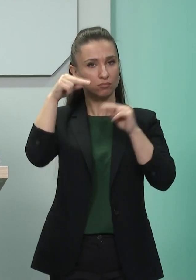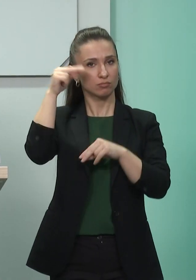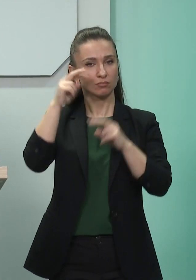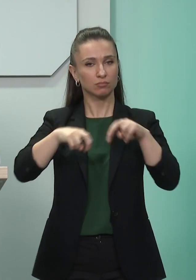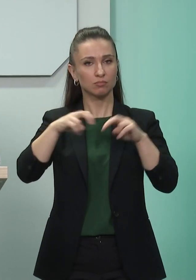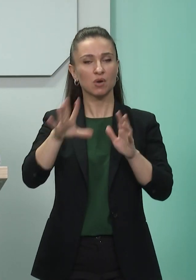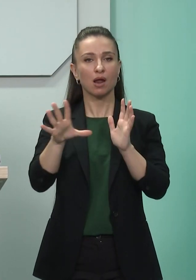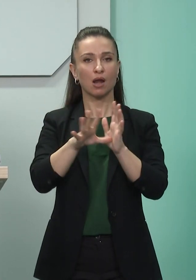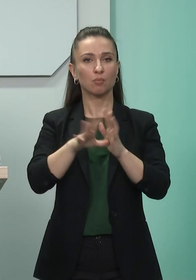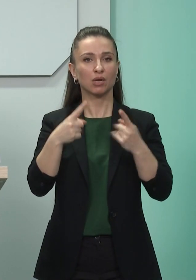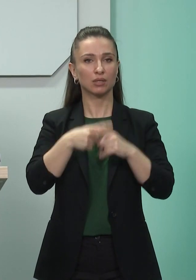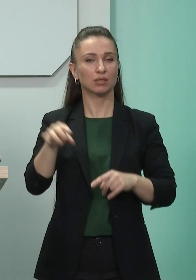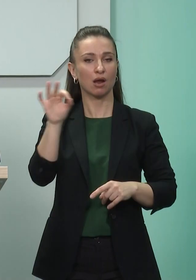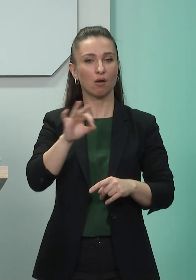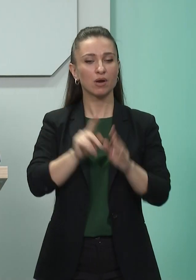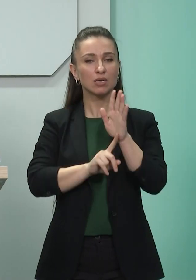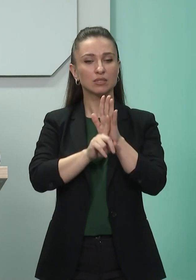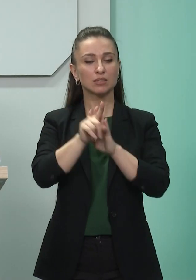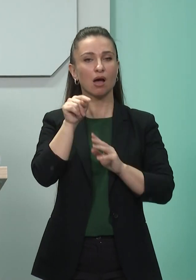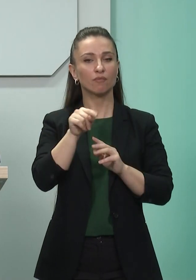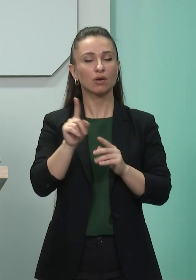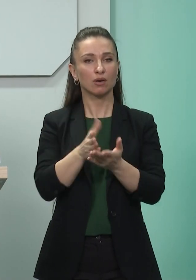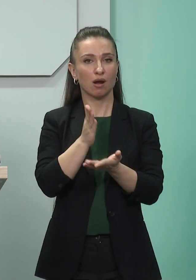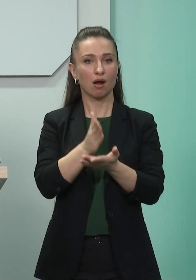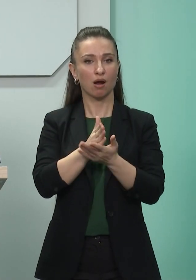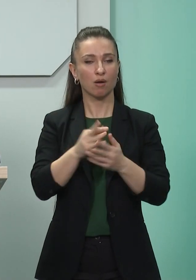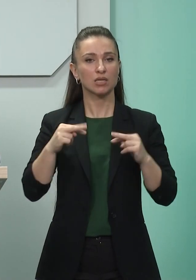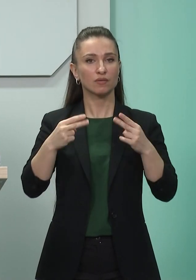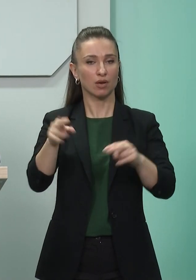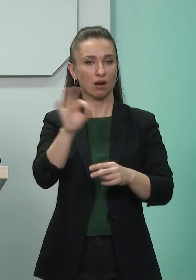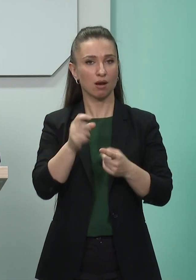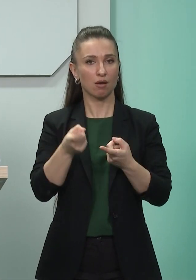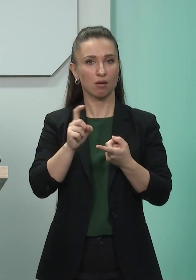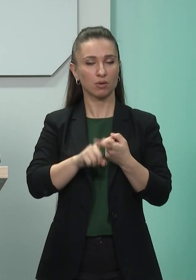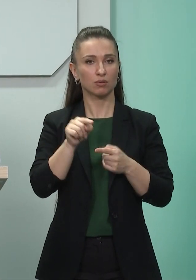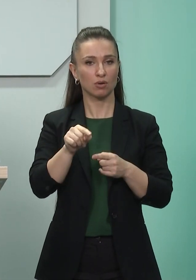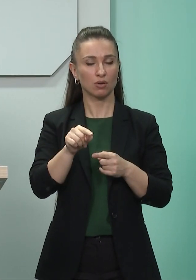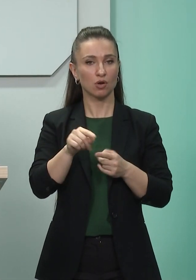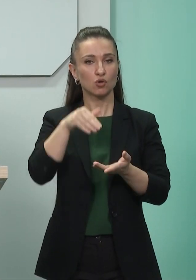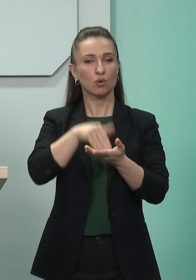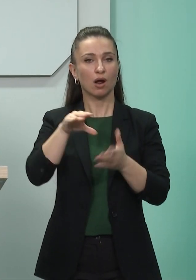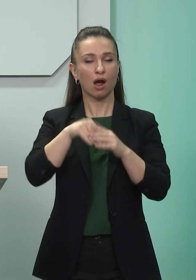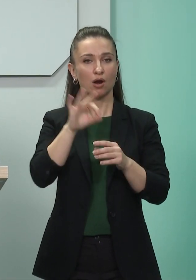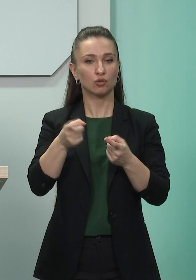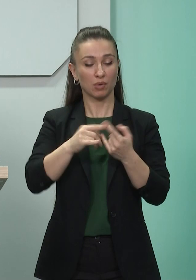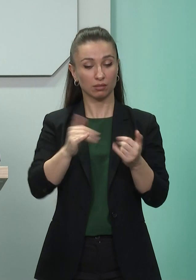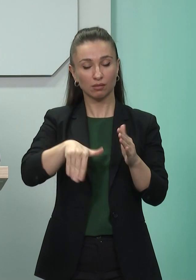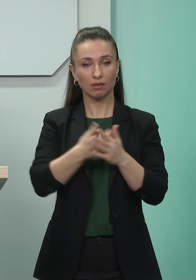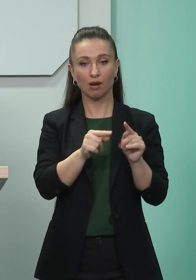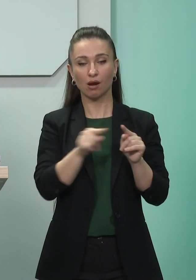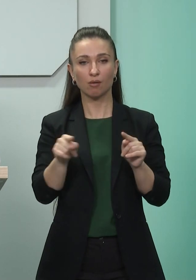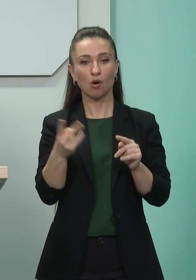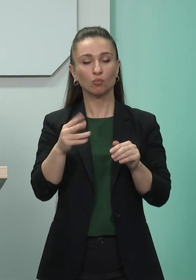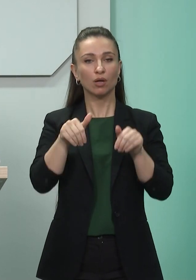შეისწავლის ელექტრონული ტექნოლოგიების საწყის კოდში განხორციელებული ცვლილებებს შუალედური არჩევნებიდან დღემდე